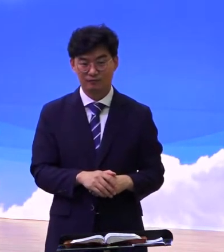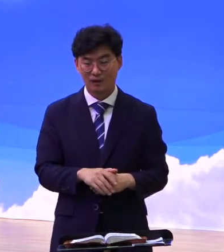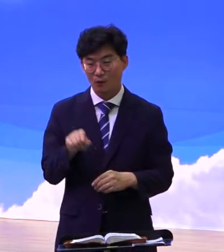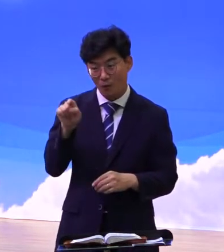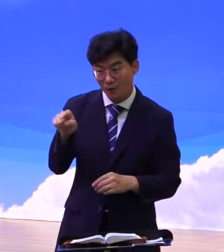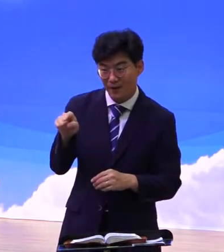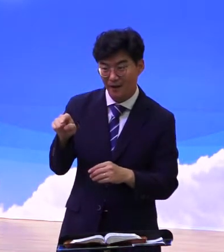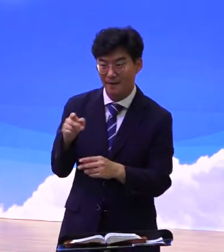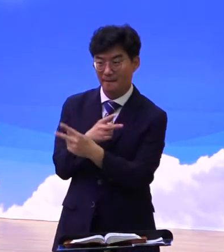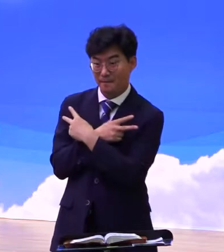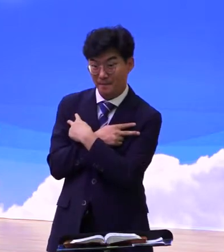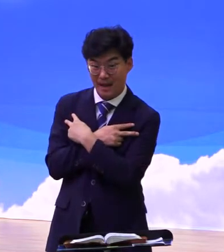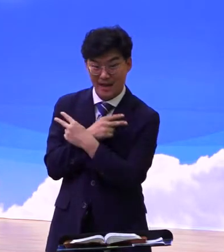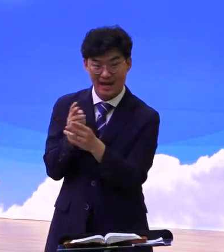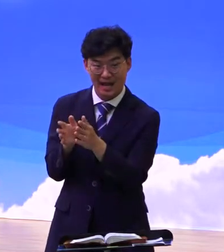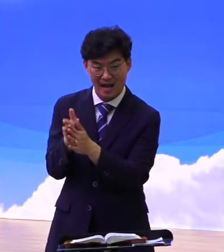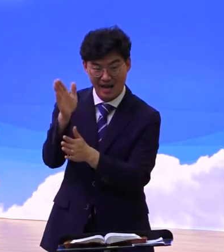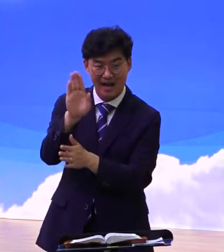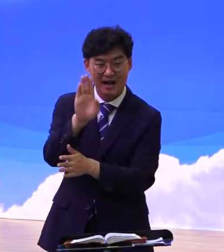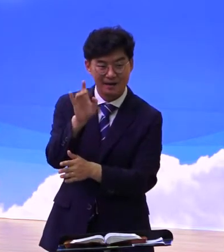베레아에 있는 이 사람들이 정말